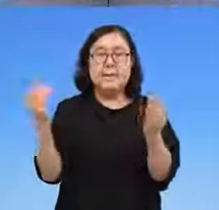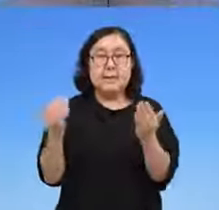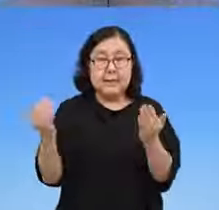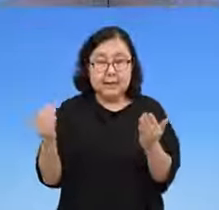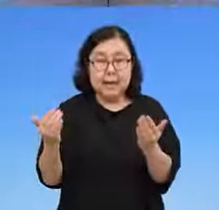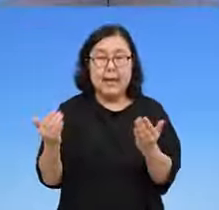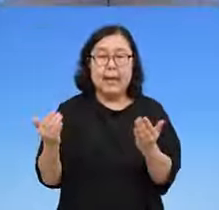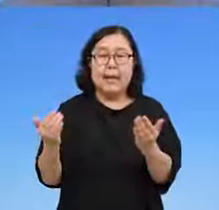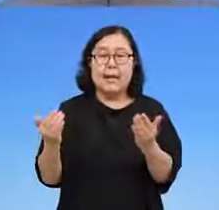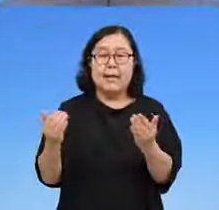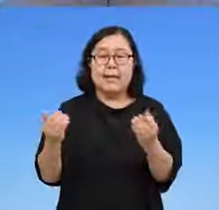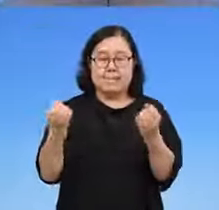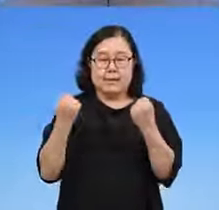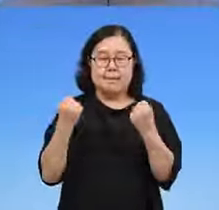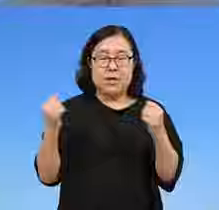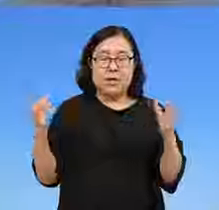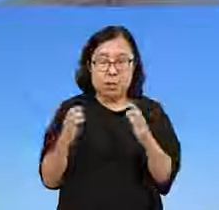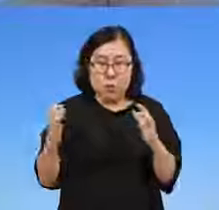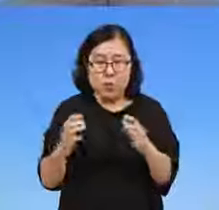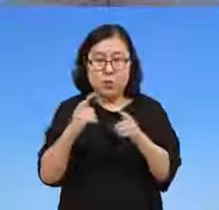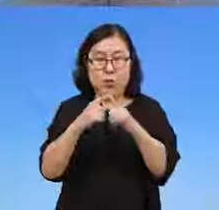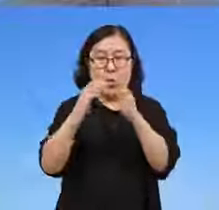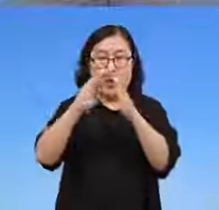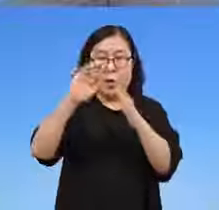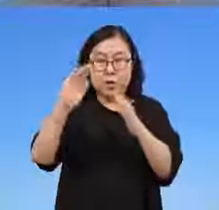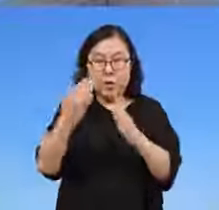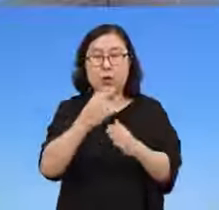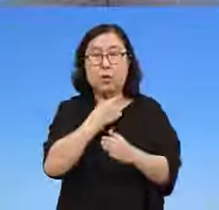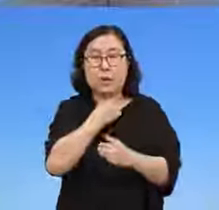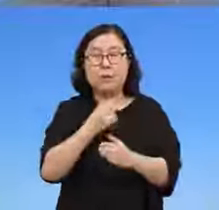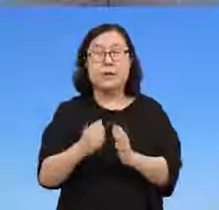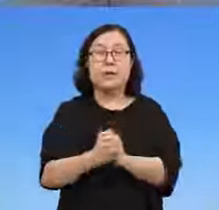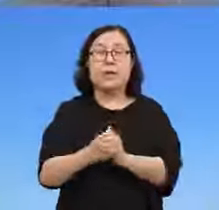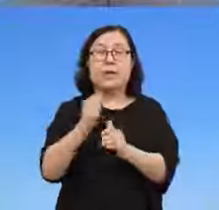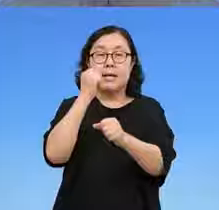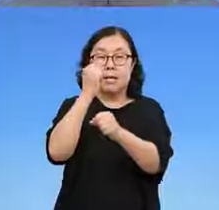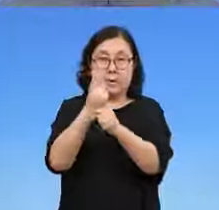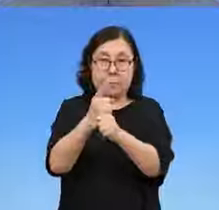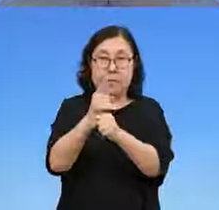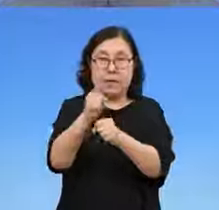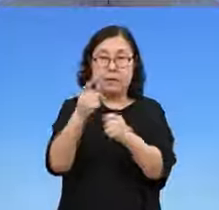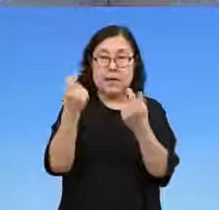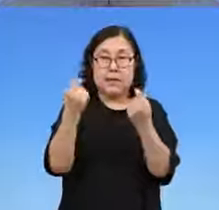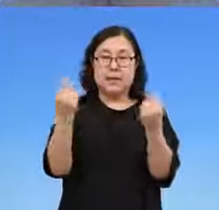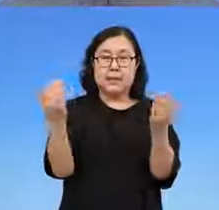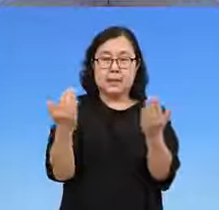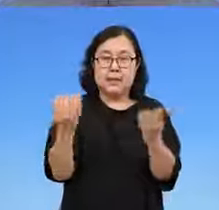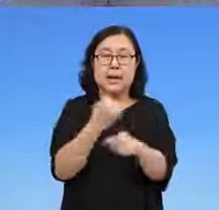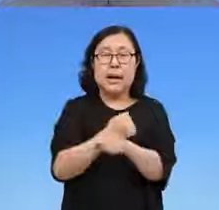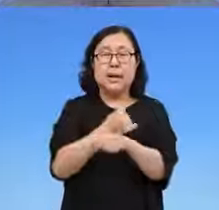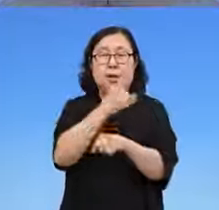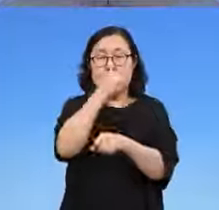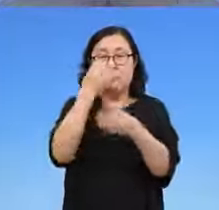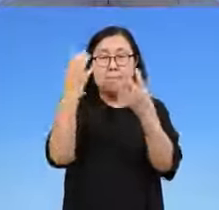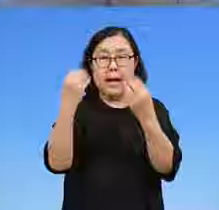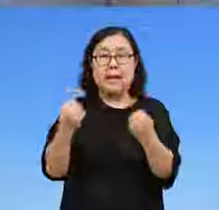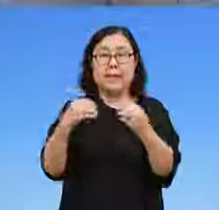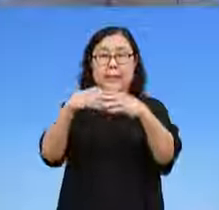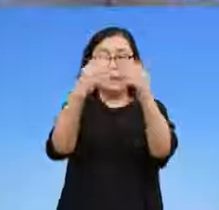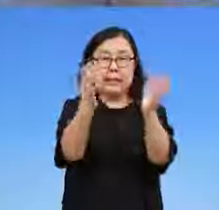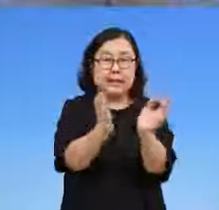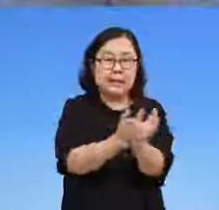기울이는 그런 교회가 되기를 바랍니다. 그리고 여러분, 이미 이런 일을 하고 계시는 수많은 단체를 저는